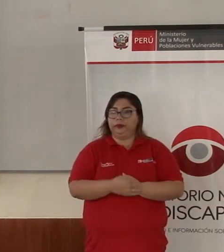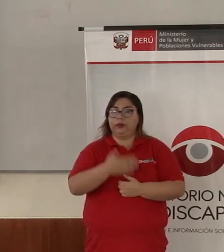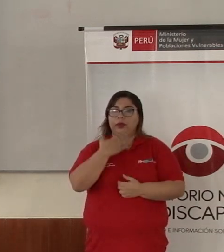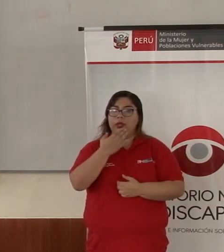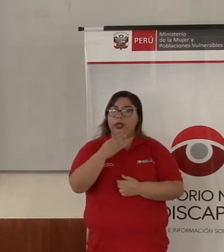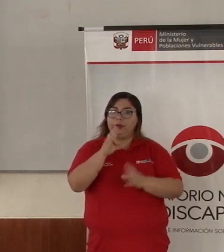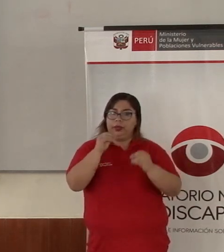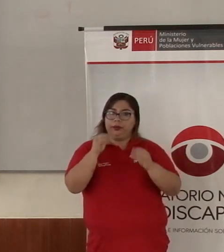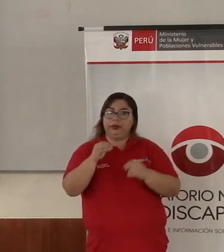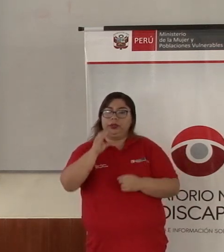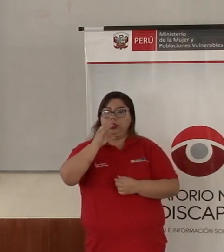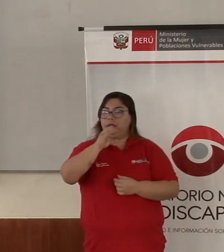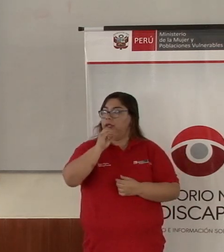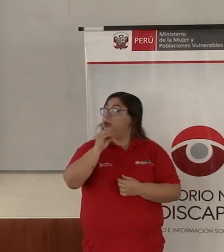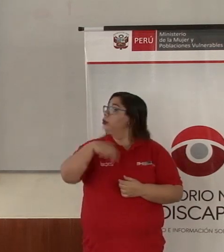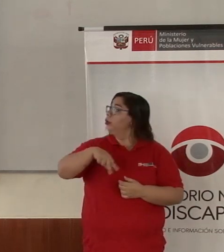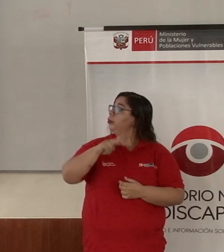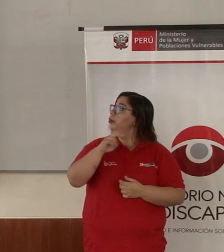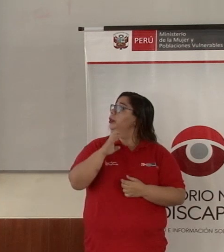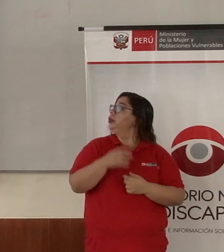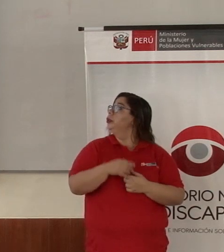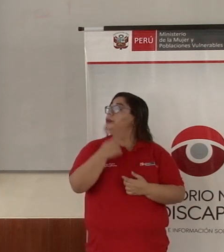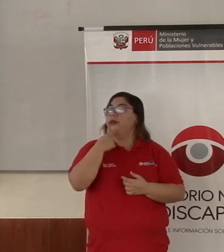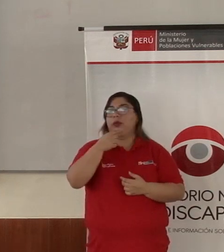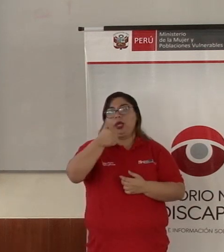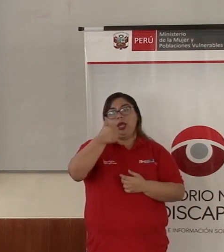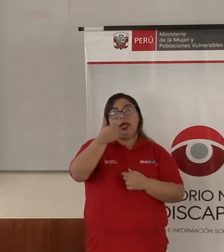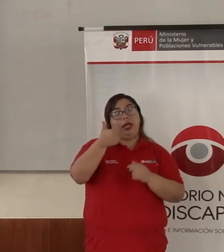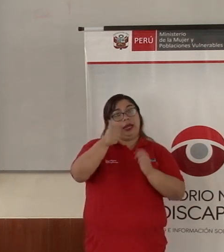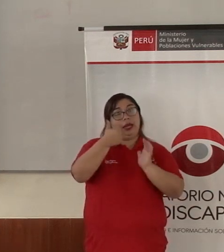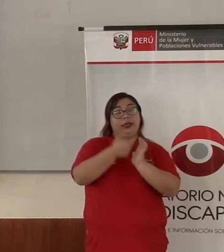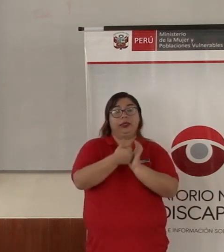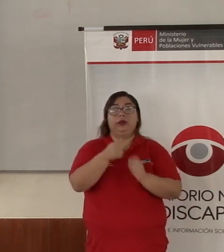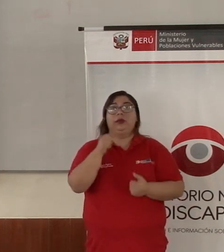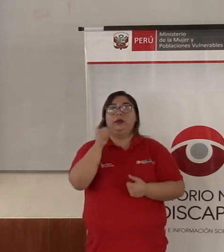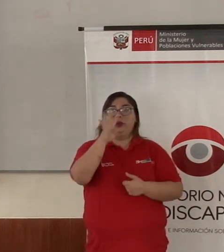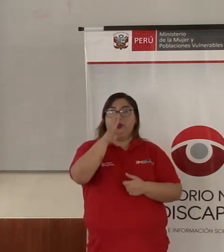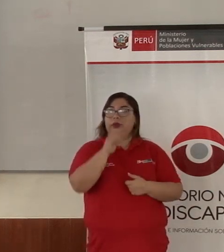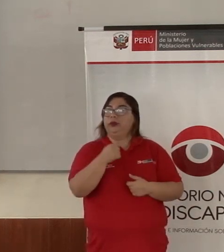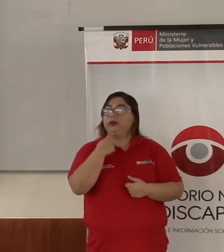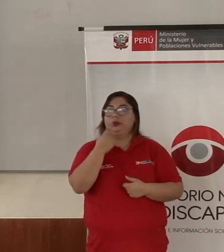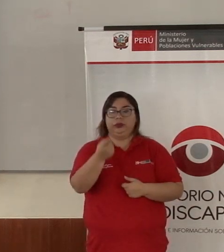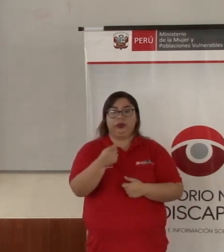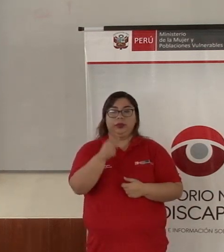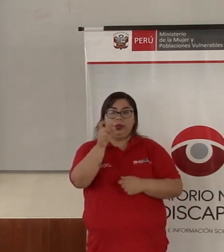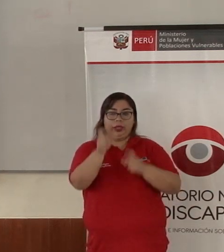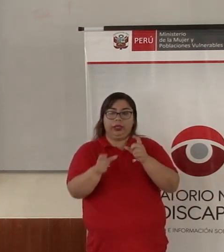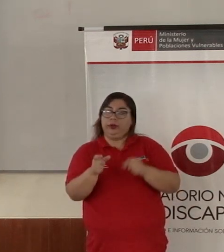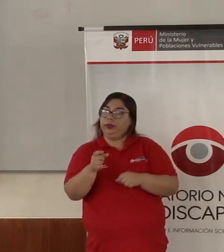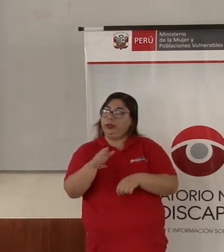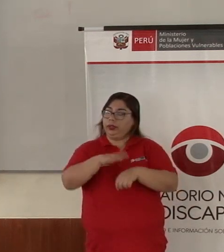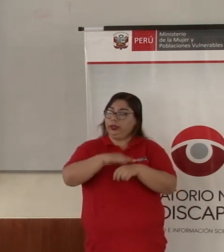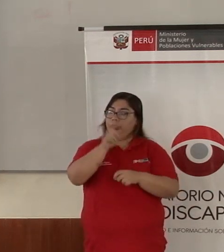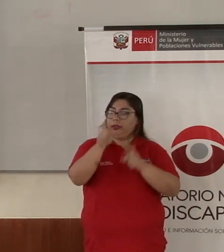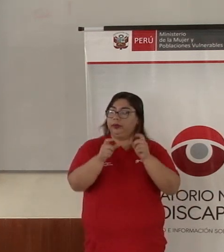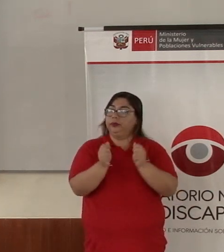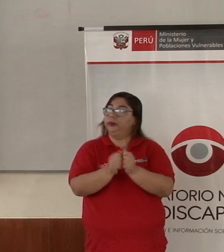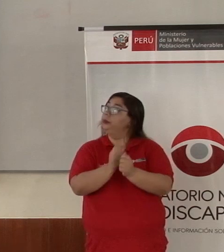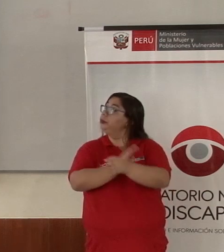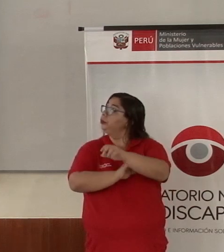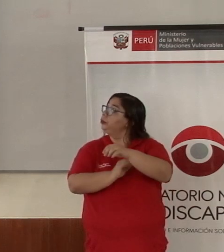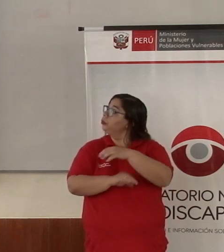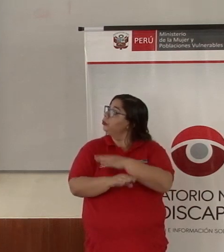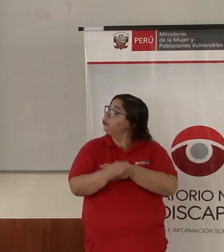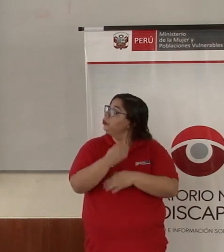la Convención, ¿no? El artículo 4 de la Convención sobre los derechos de las personas con discapacidad dice: los Estados partes